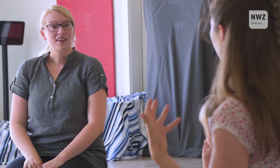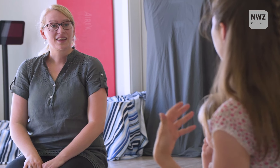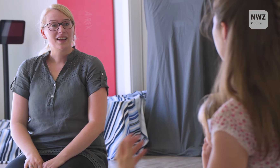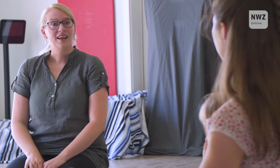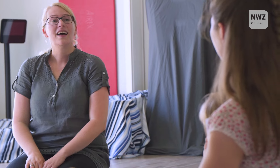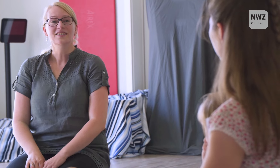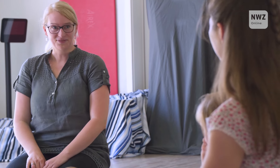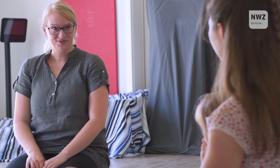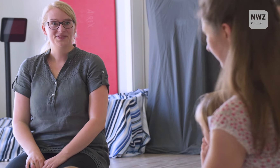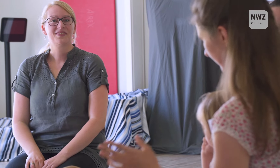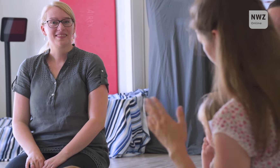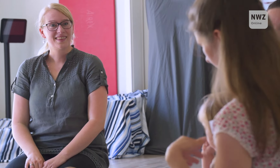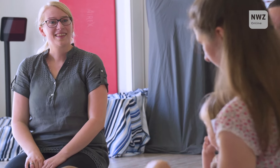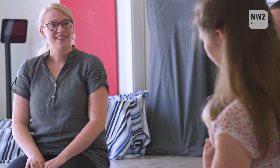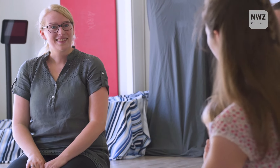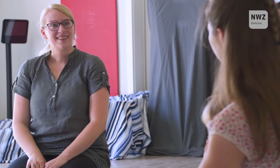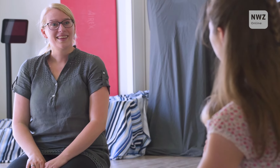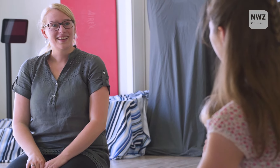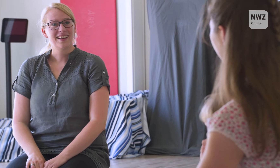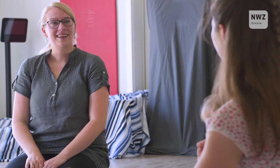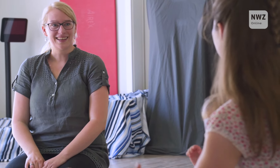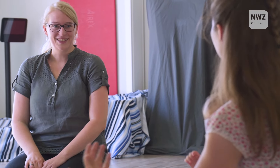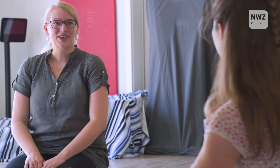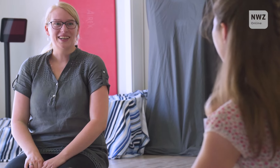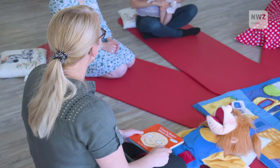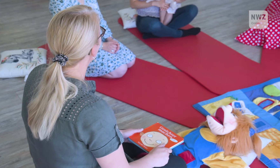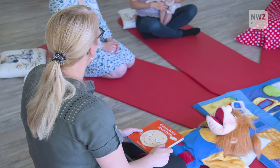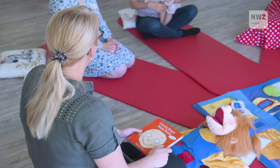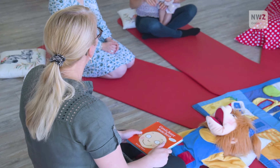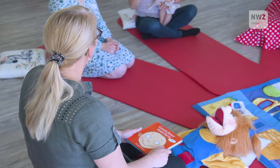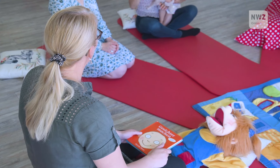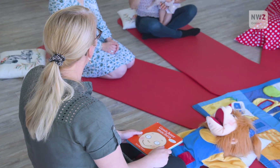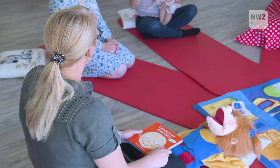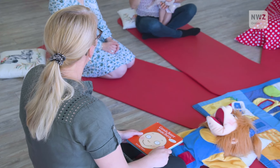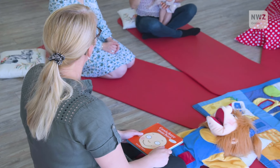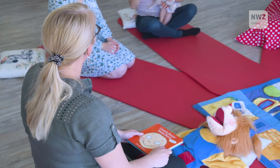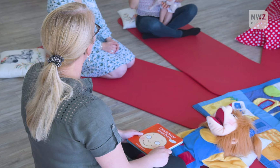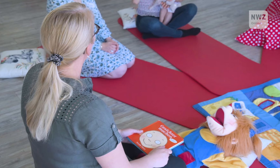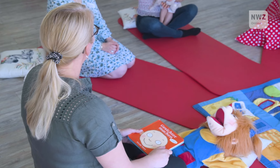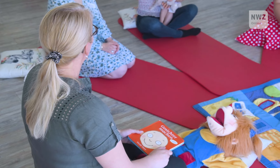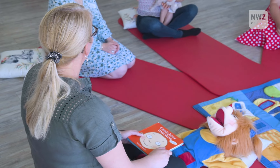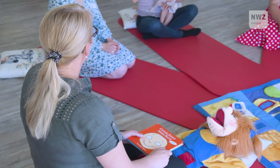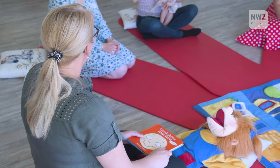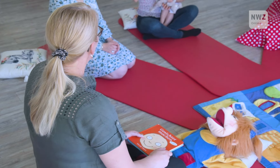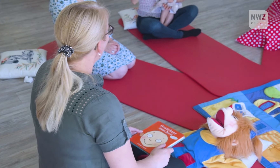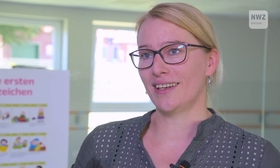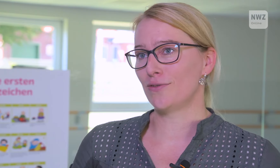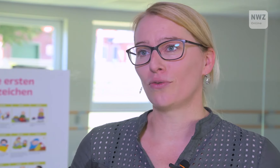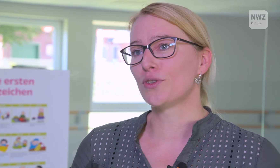mit meinem Sohn hätte ich es auch gerne gemacht, weil der erst spät gesprochen hat. Der ist mittlerweile 7. Und da hätte ich es brauchen können, weil da ganz viel Frust